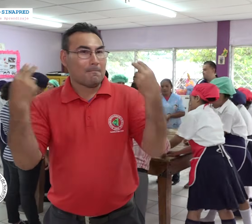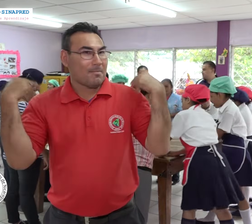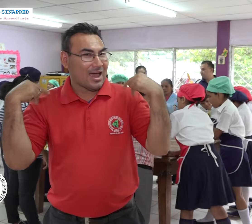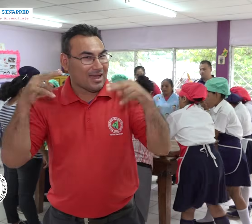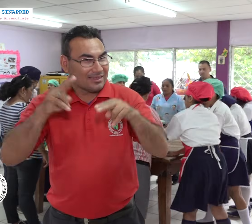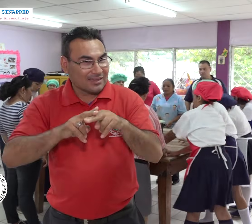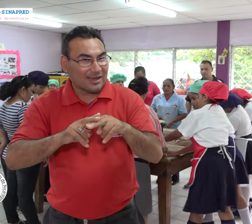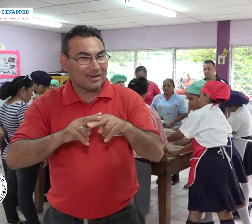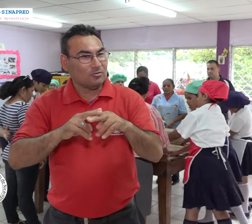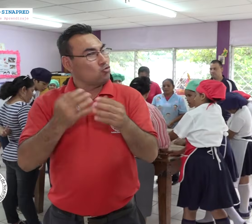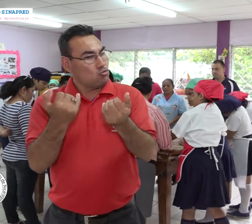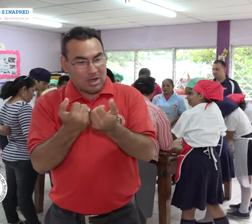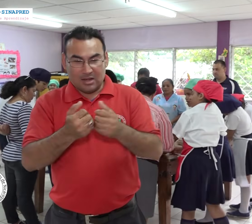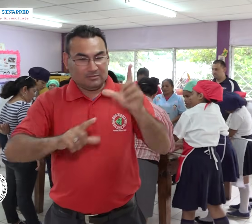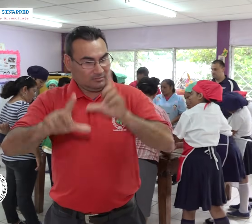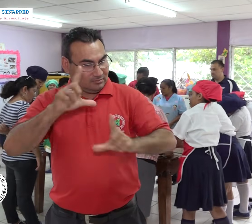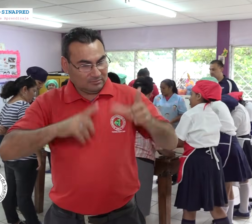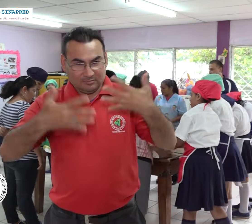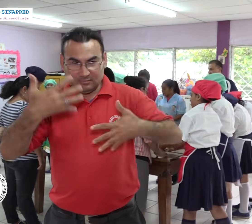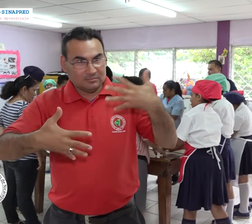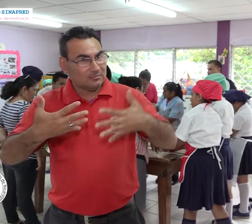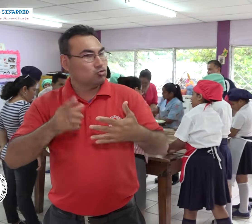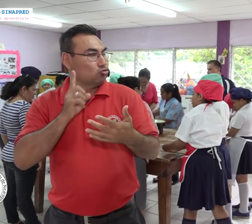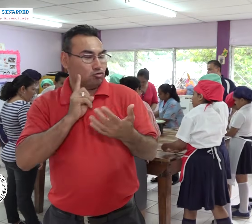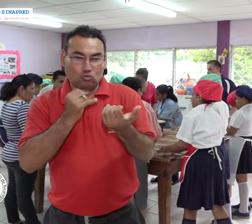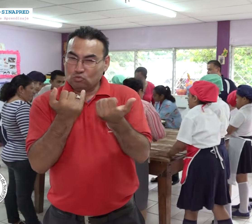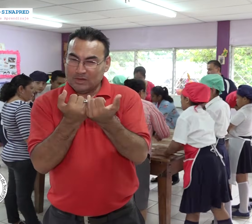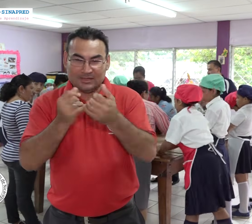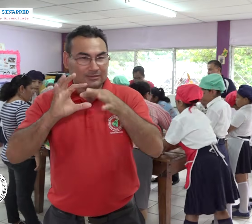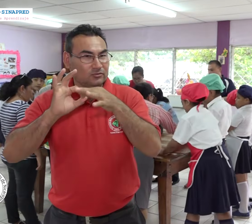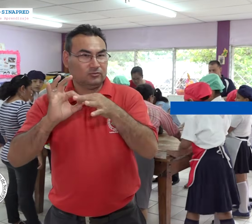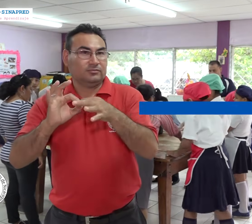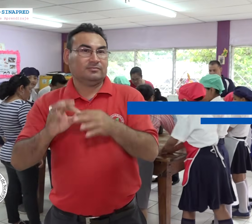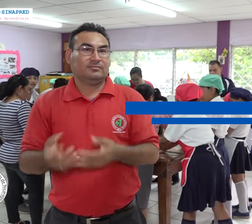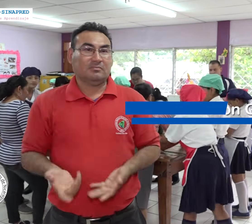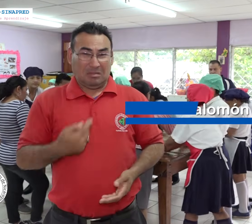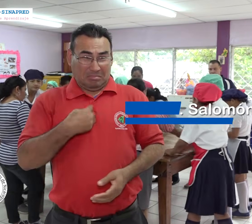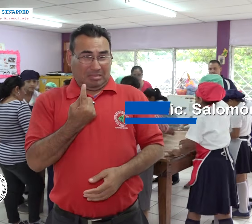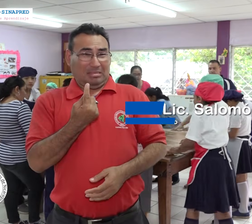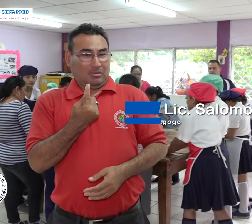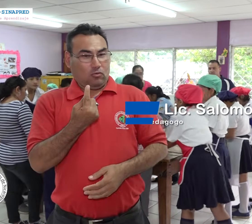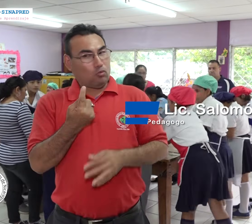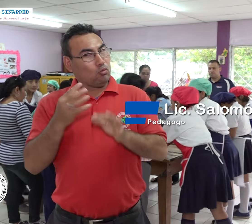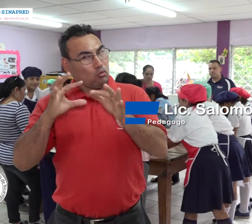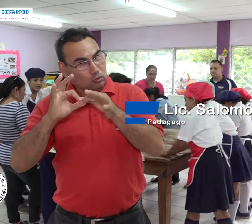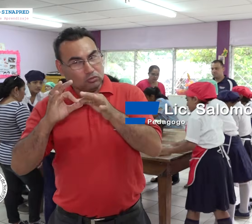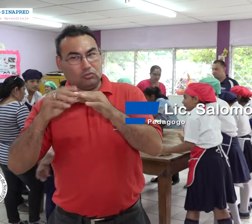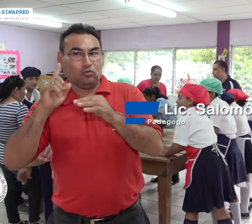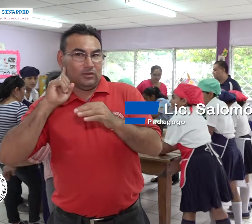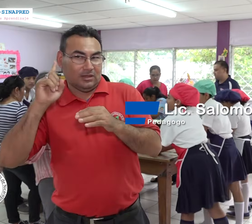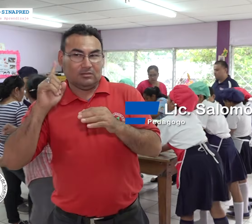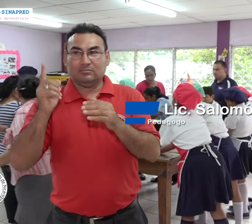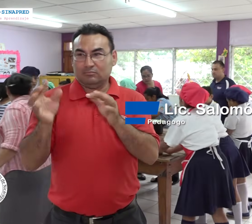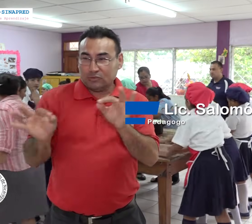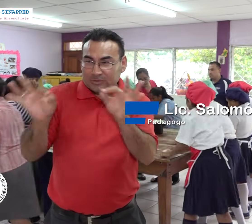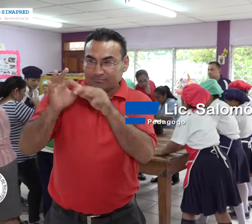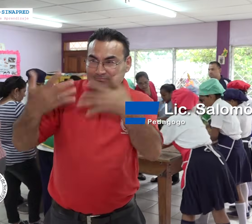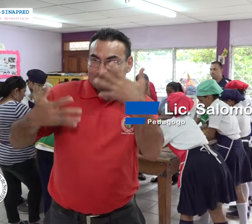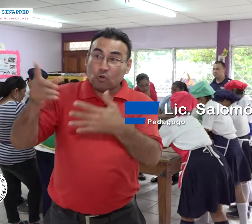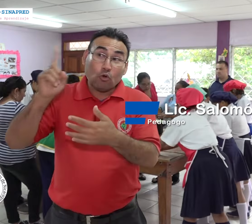Por ejemplo, nosotros como maestros de lenguaje de señas, instructores de lengua de señas, les enseñamos. Nosotros no nos quedamos con el conocimiento, se